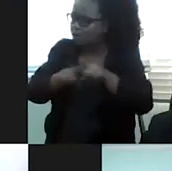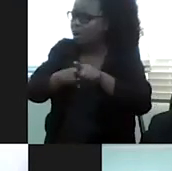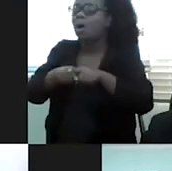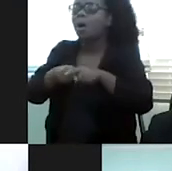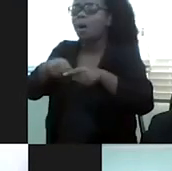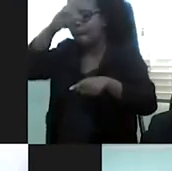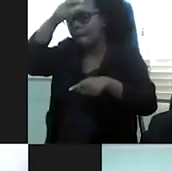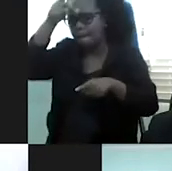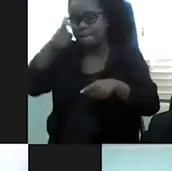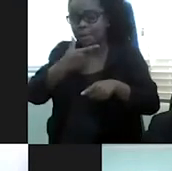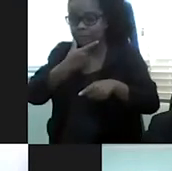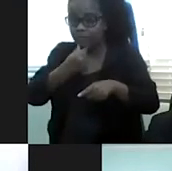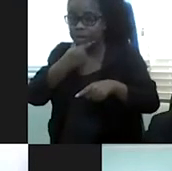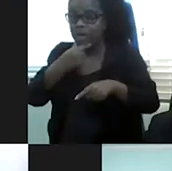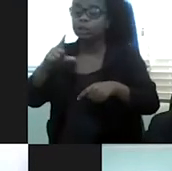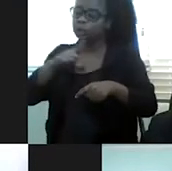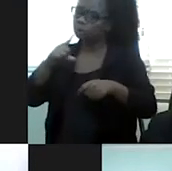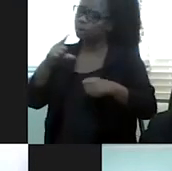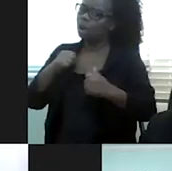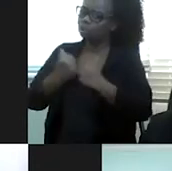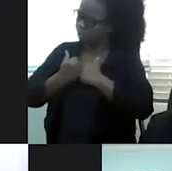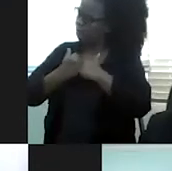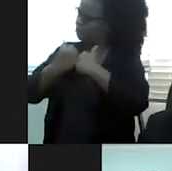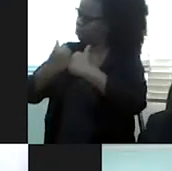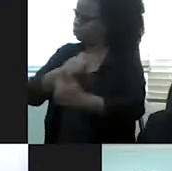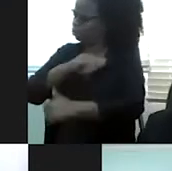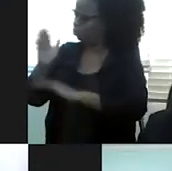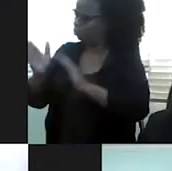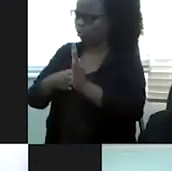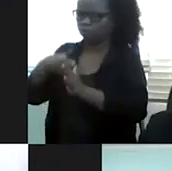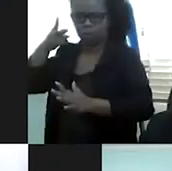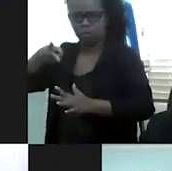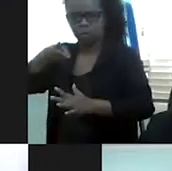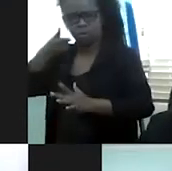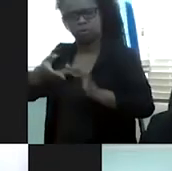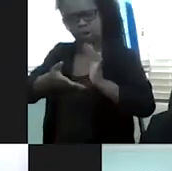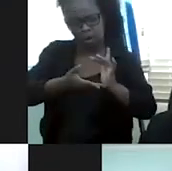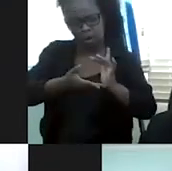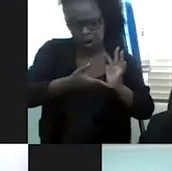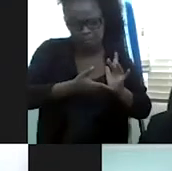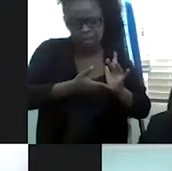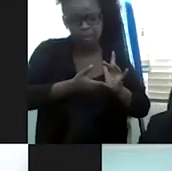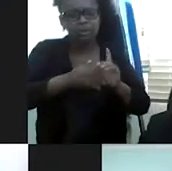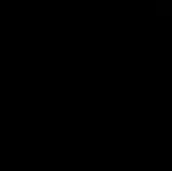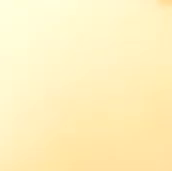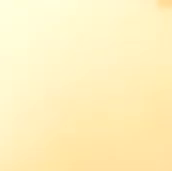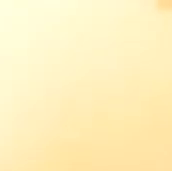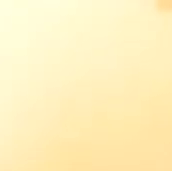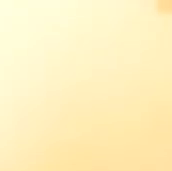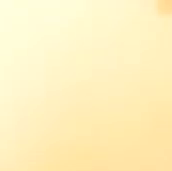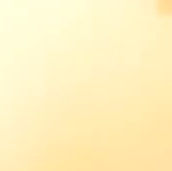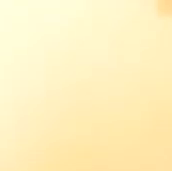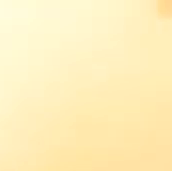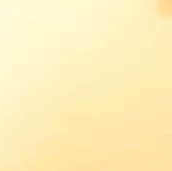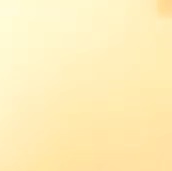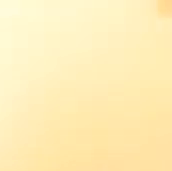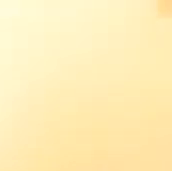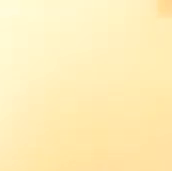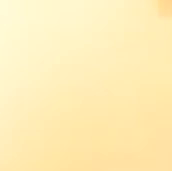apoio incondicional dessa Câmara em todas as suas ações que vão ao encontro do interesse público da nossa cidade,